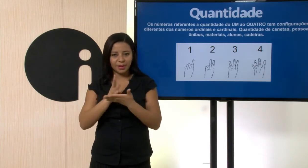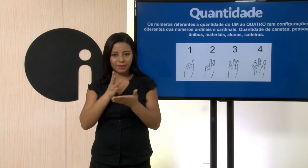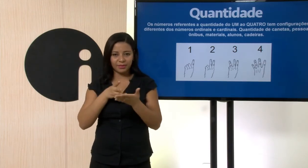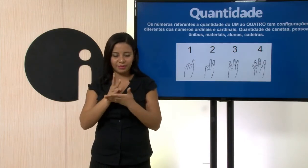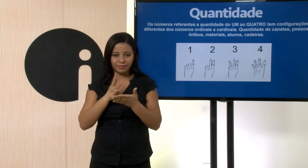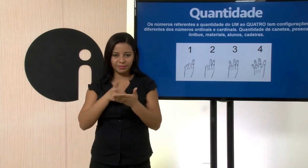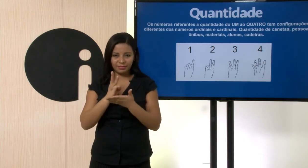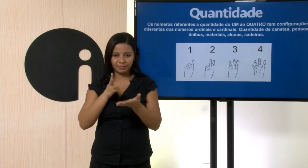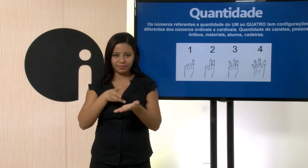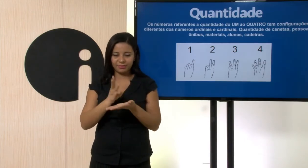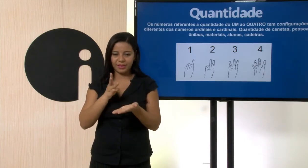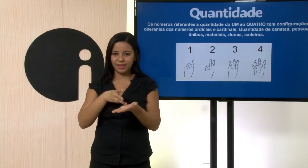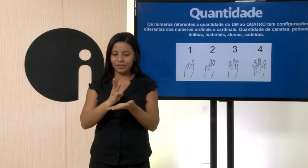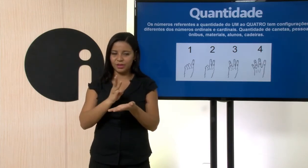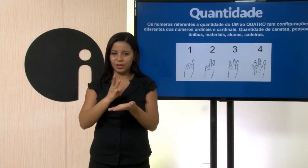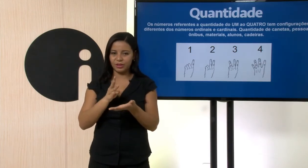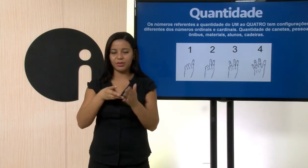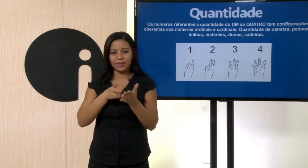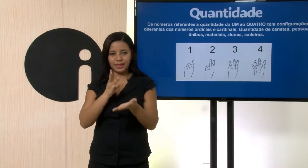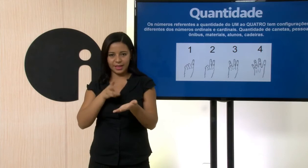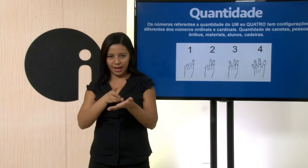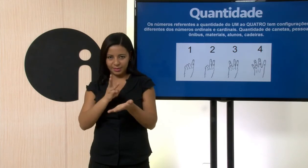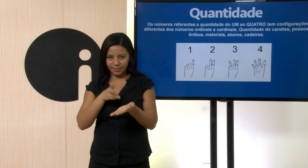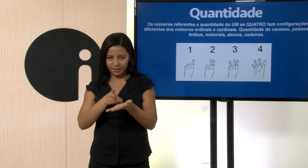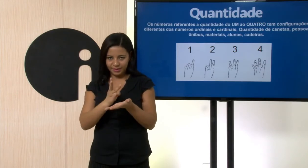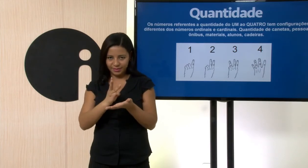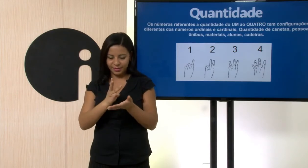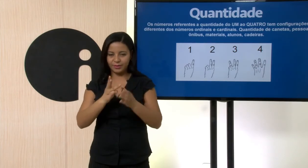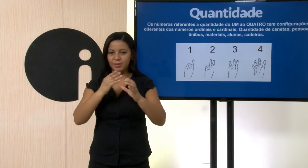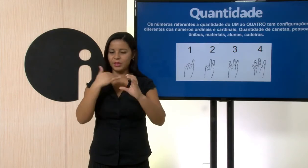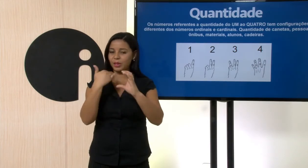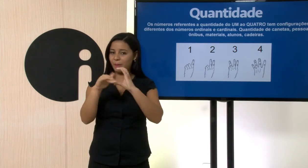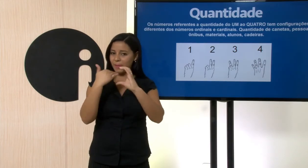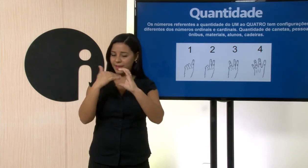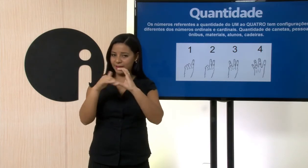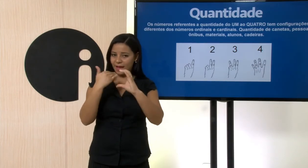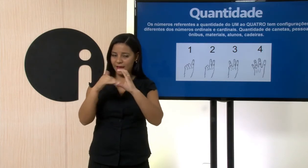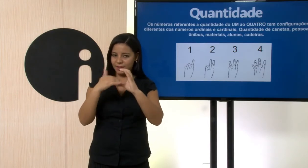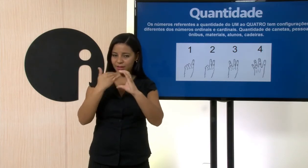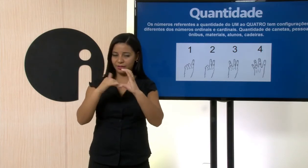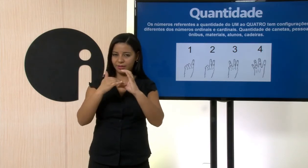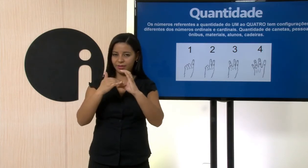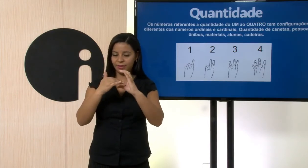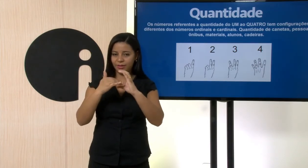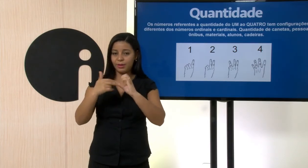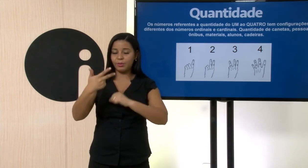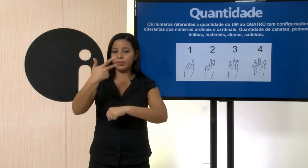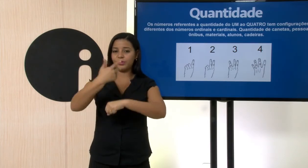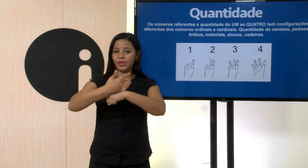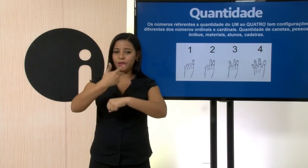WhatsApp, sinal de WhatsApp, novamente, mensagem, por